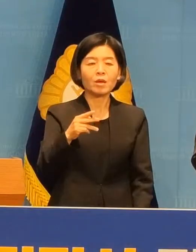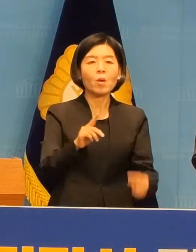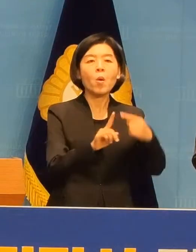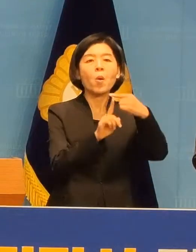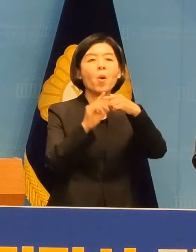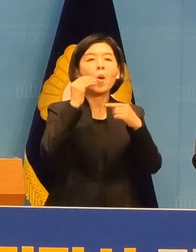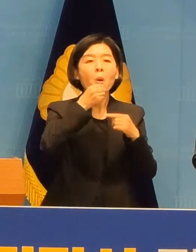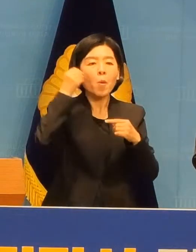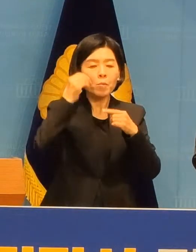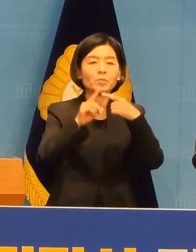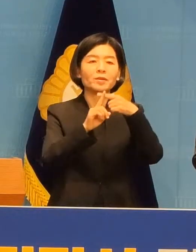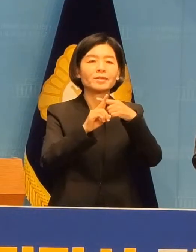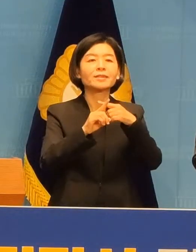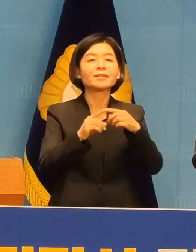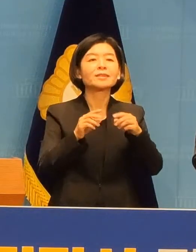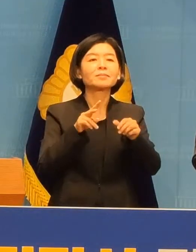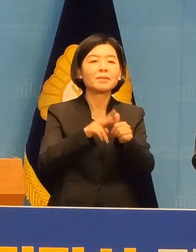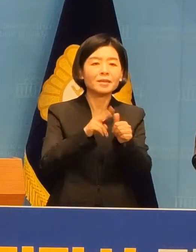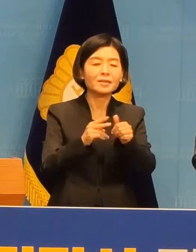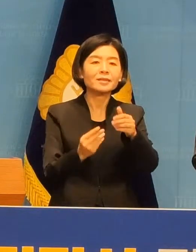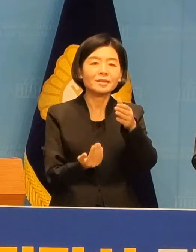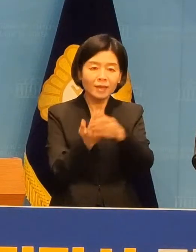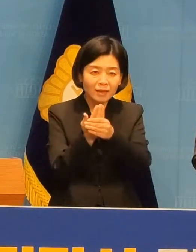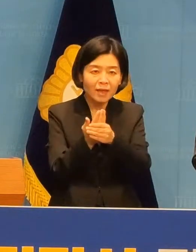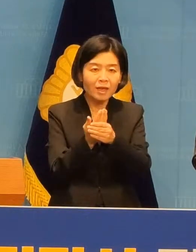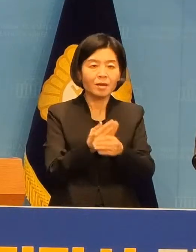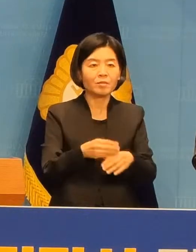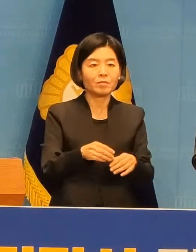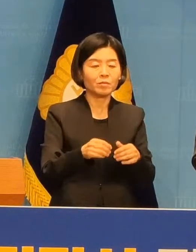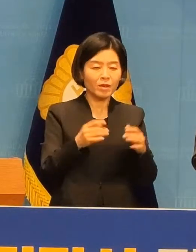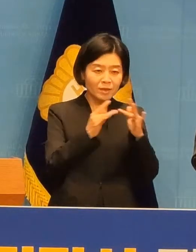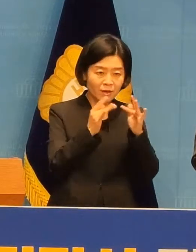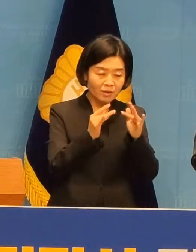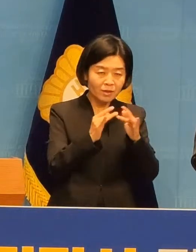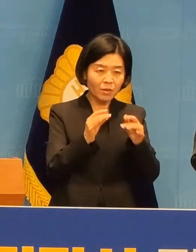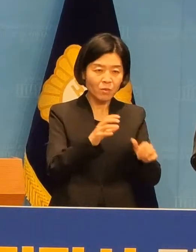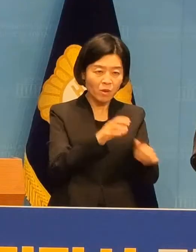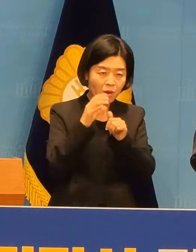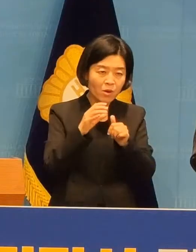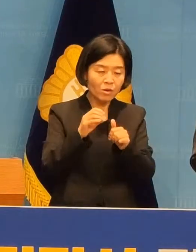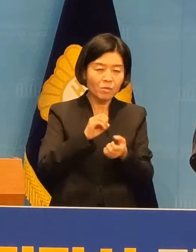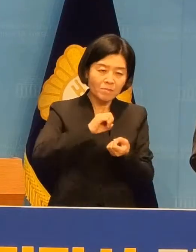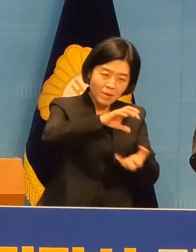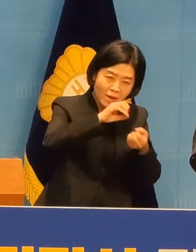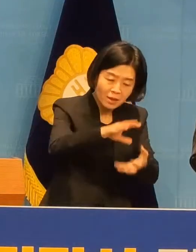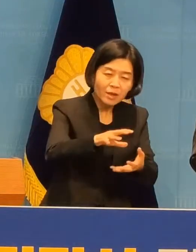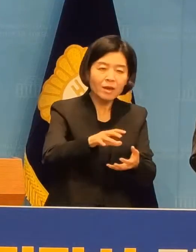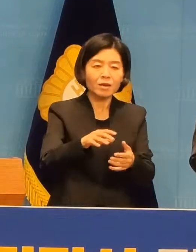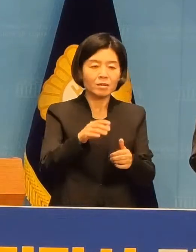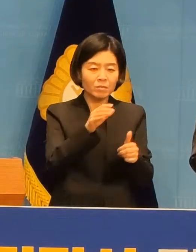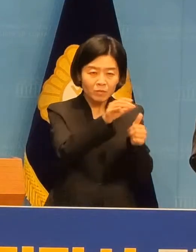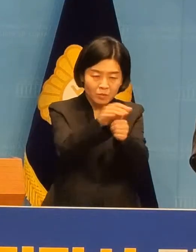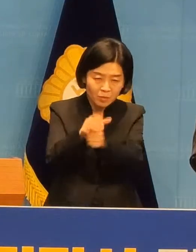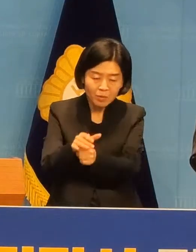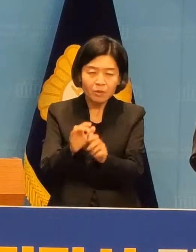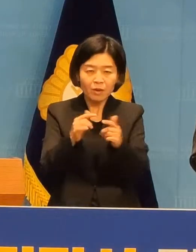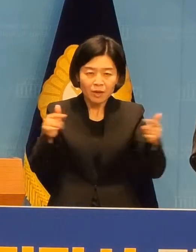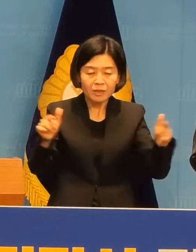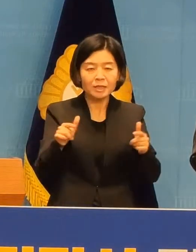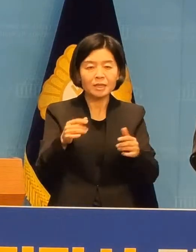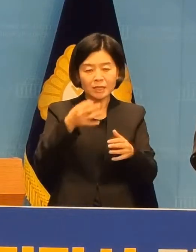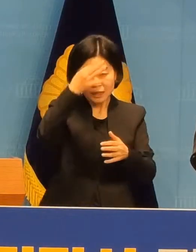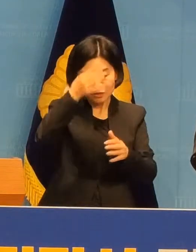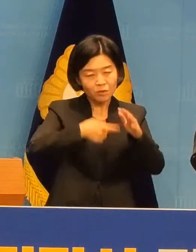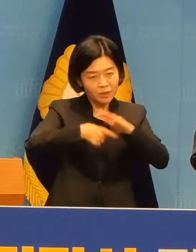플랫폼 불공정, 그리고 가맹점 대리점 문제, 배달 플랫폼, 기술 탈취, 전세